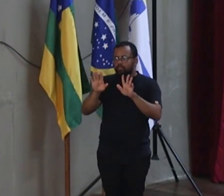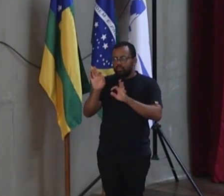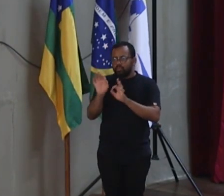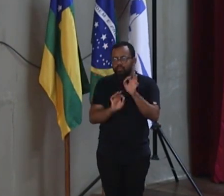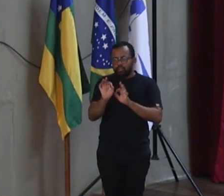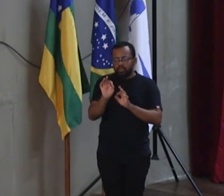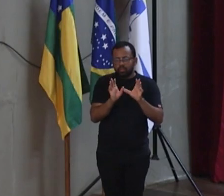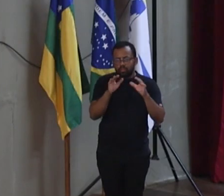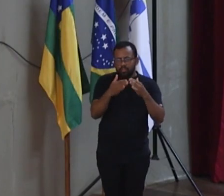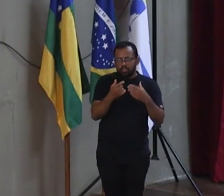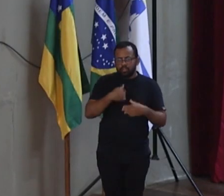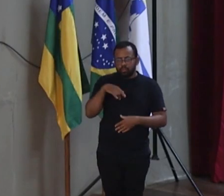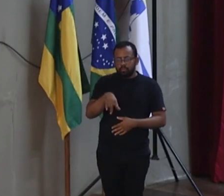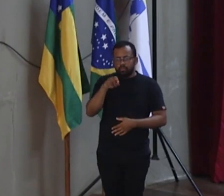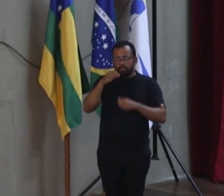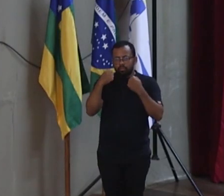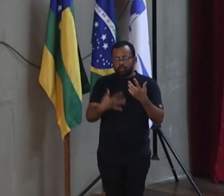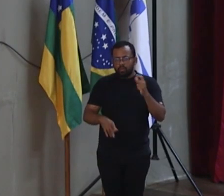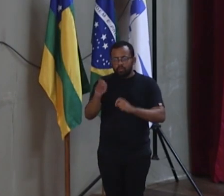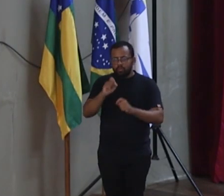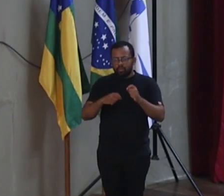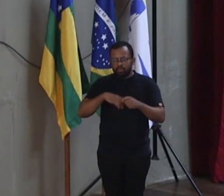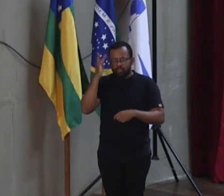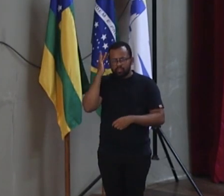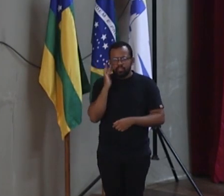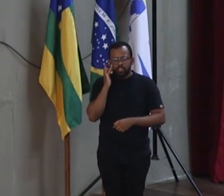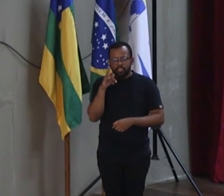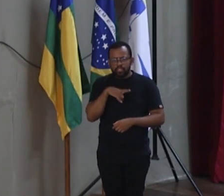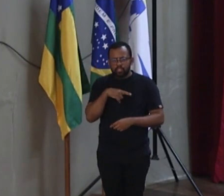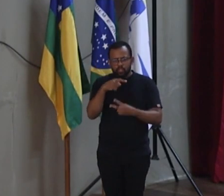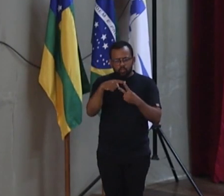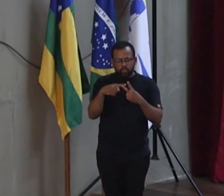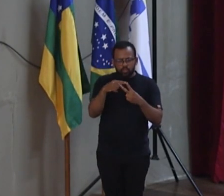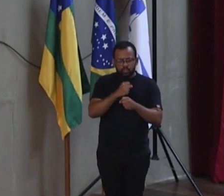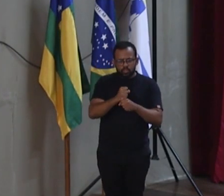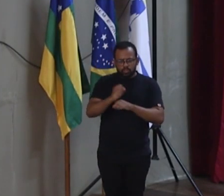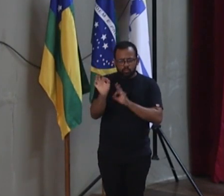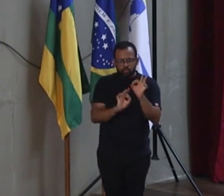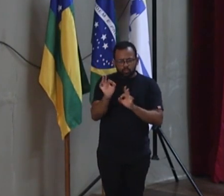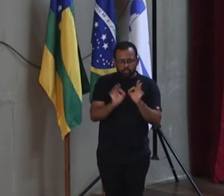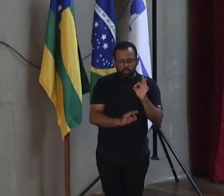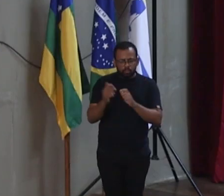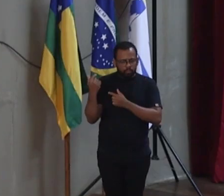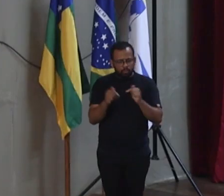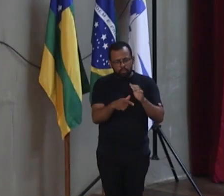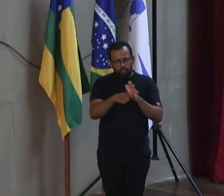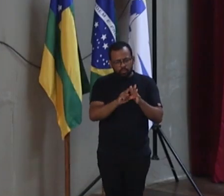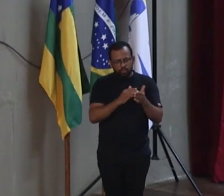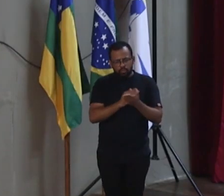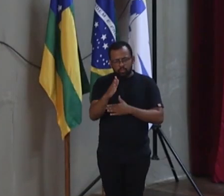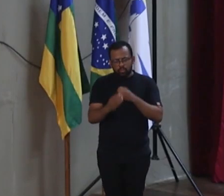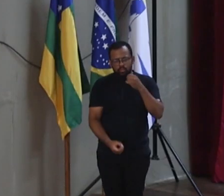esses congressos, e eu preciso dizer também que acho que a gente levou pelo menos 2 anos fazendo essas discussões, antes de